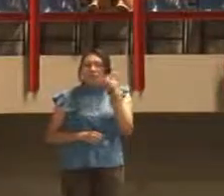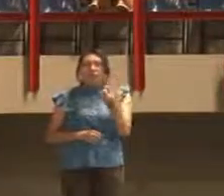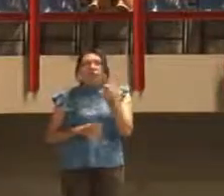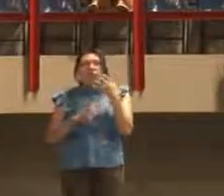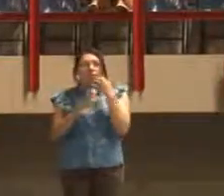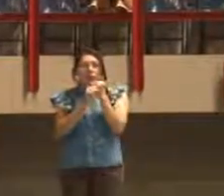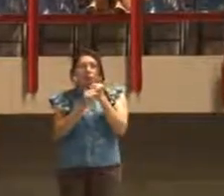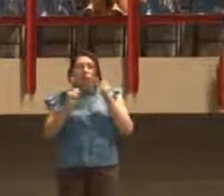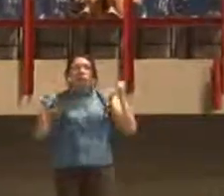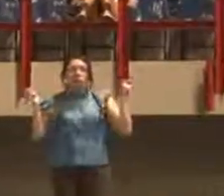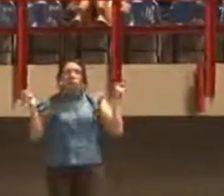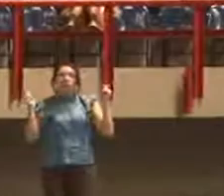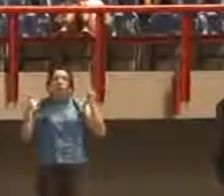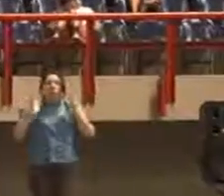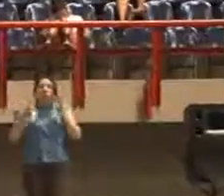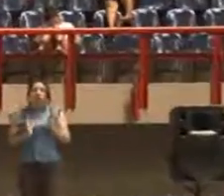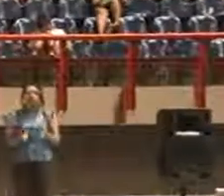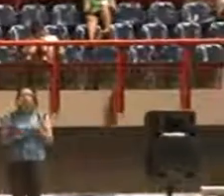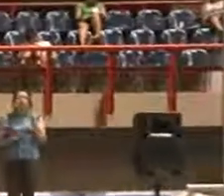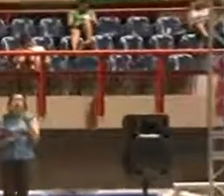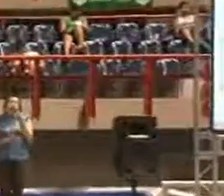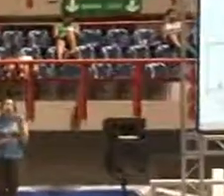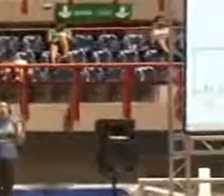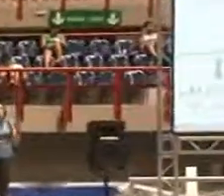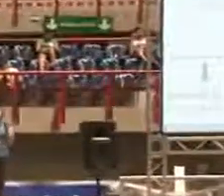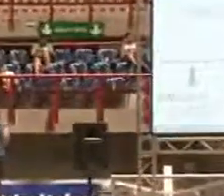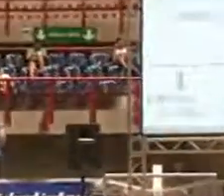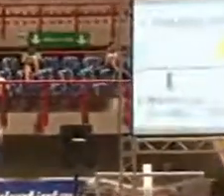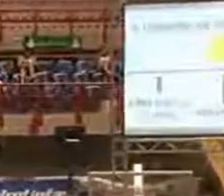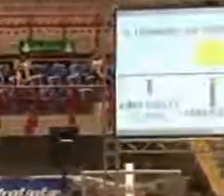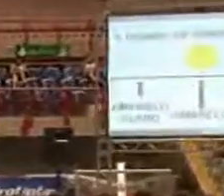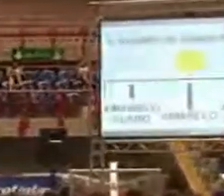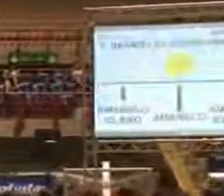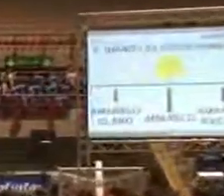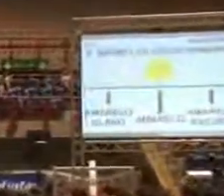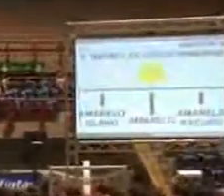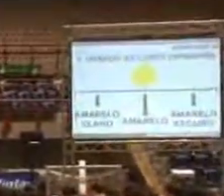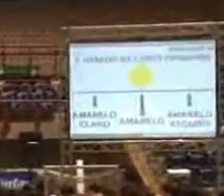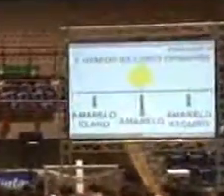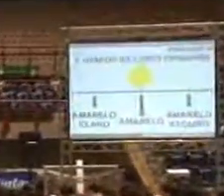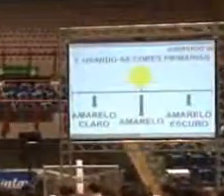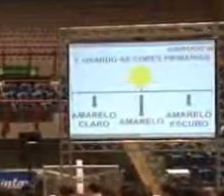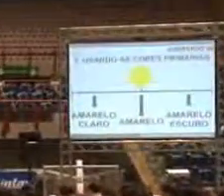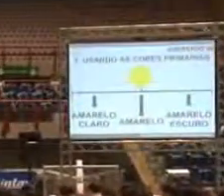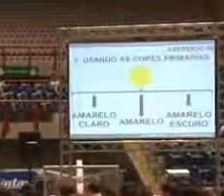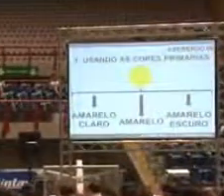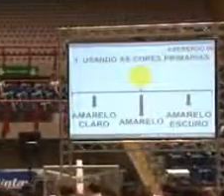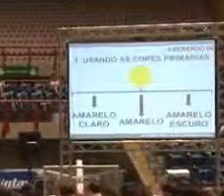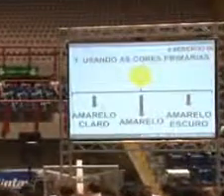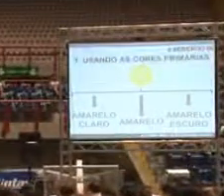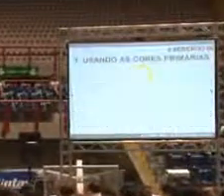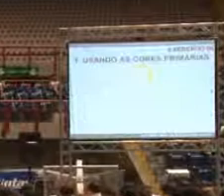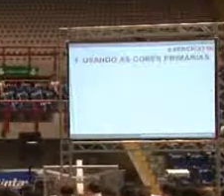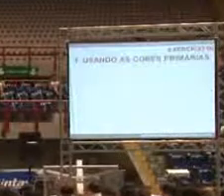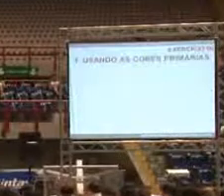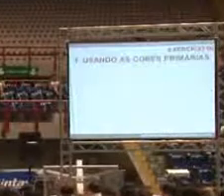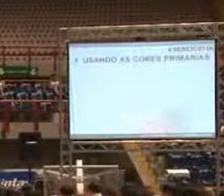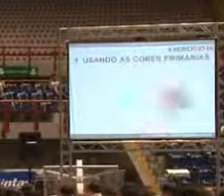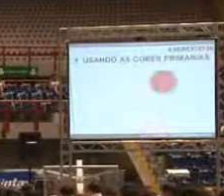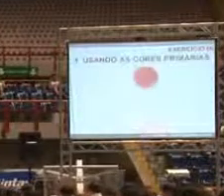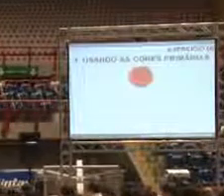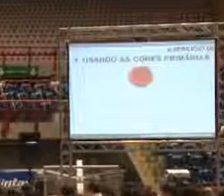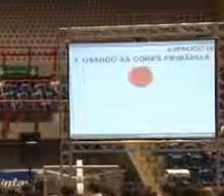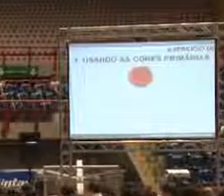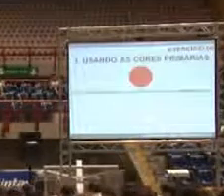6. Foi o azul claro e o azul escuro, 3. O amarelo claro e amarelo escuro, mais 3, já são 6. Outra